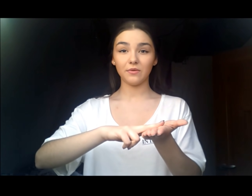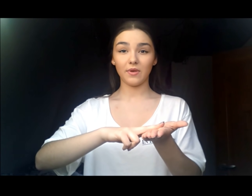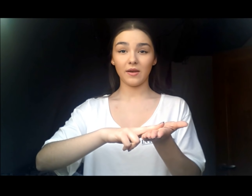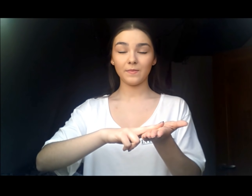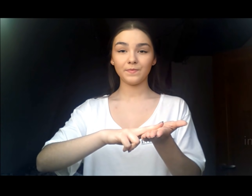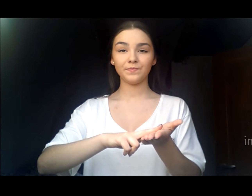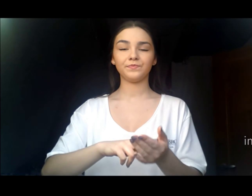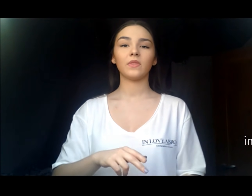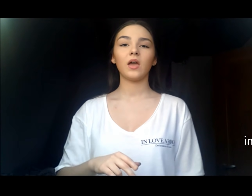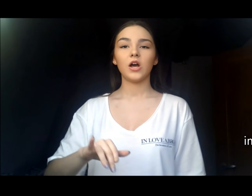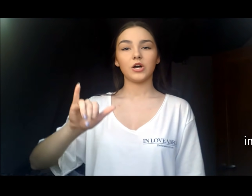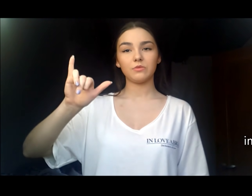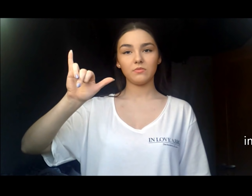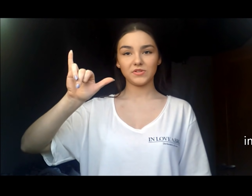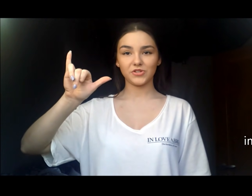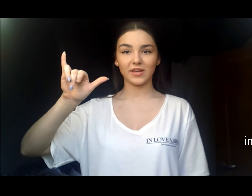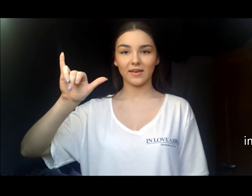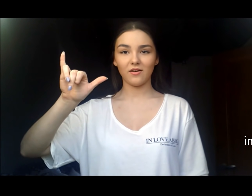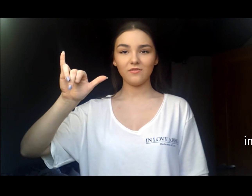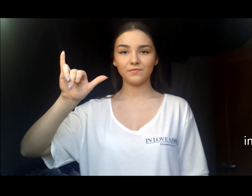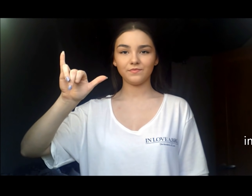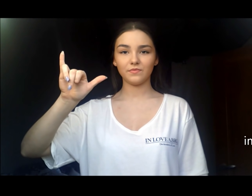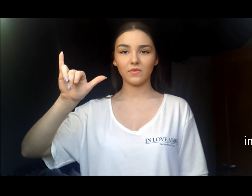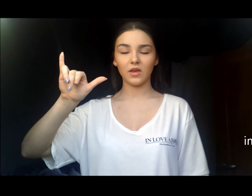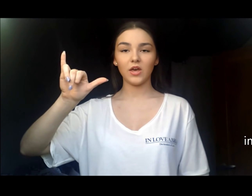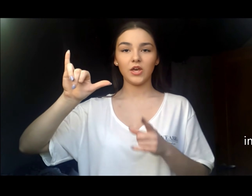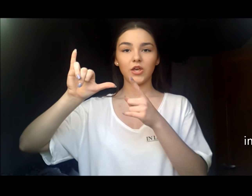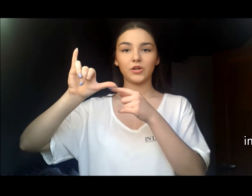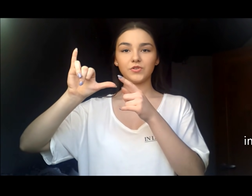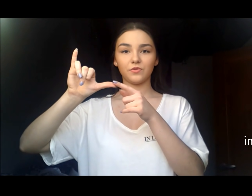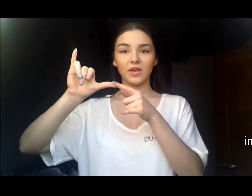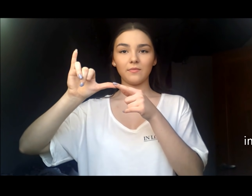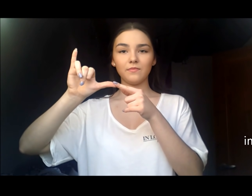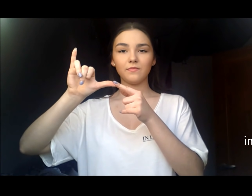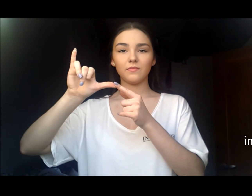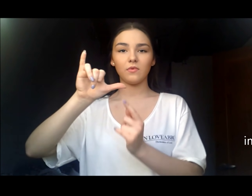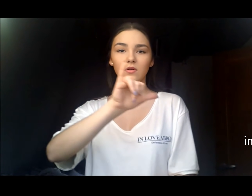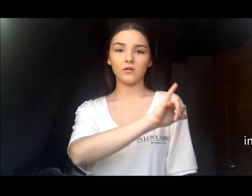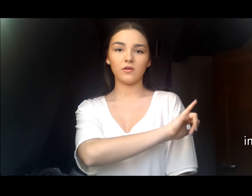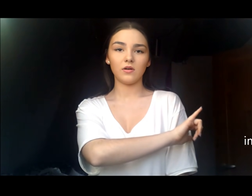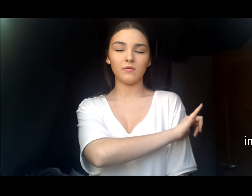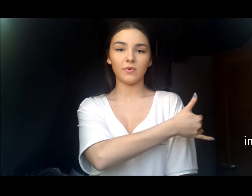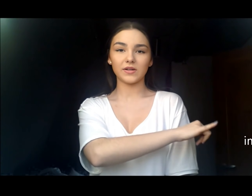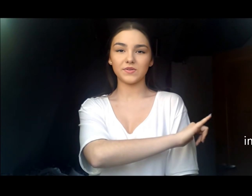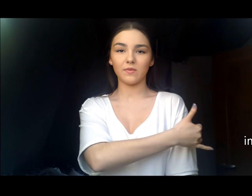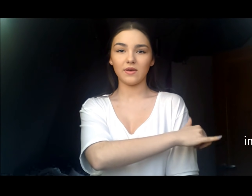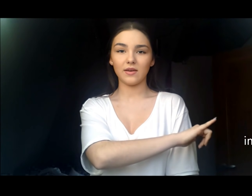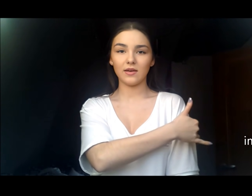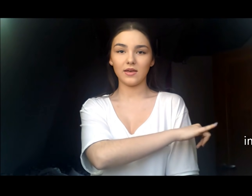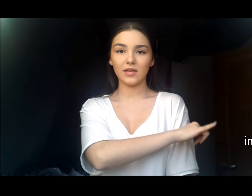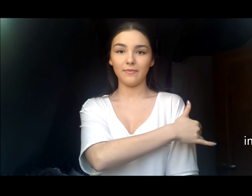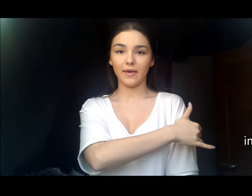Imię. Robimy coś takiego. I kciukiem. Pokazujemy imię.